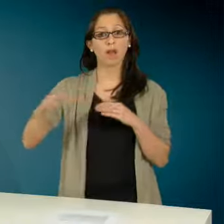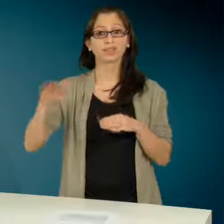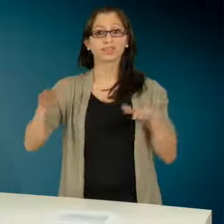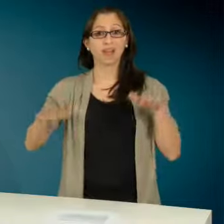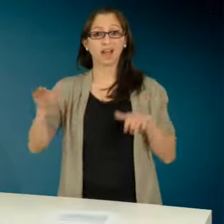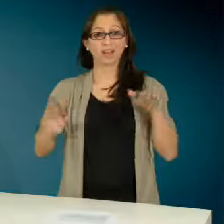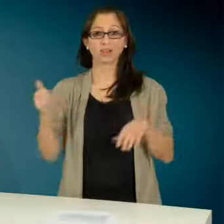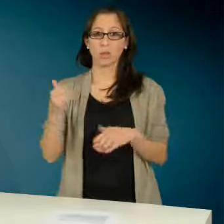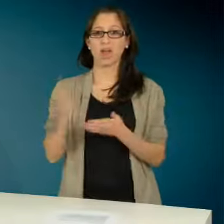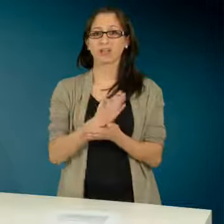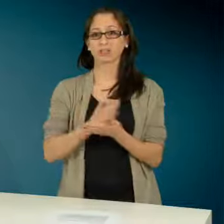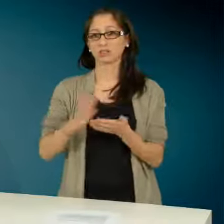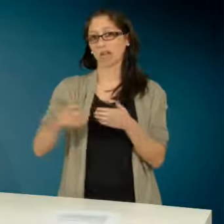darüber entscheiden.